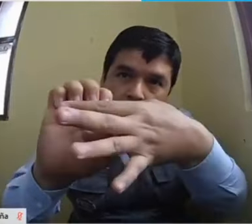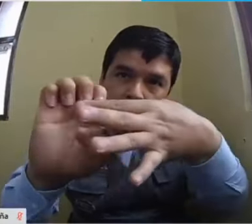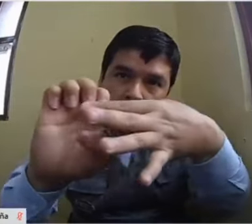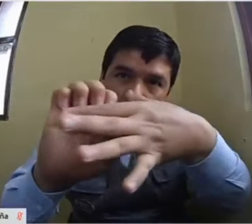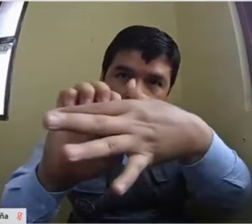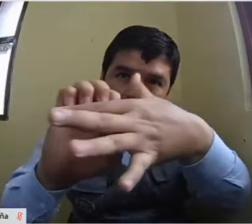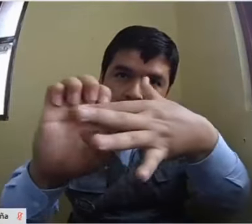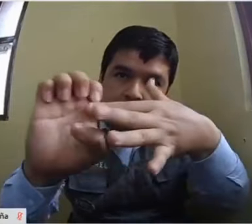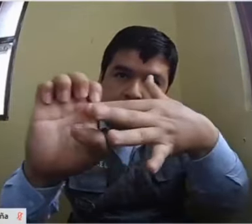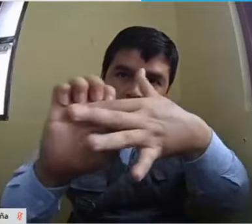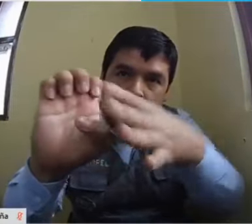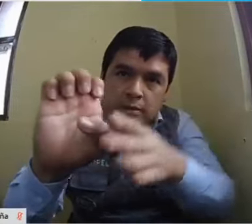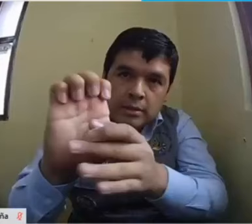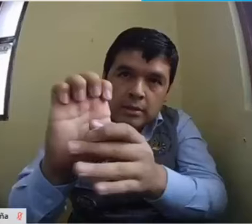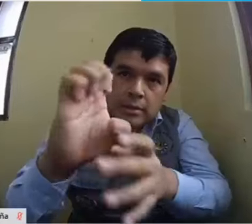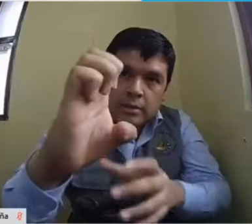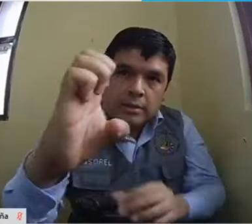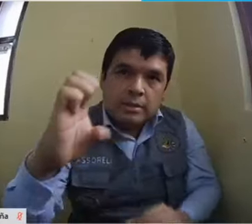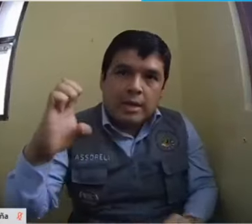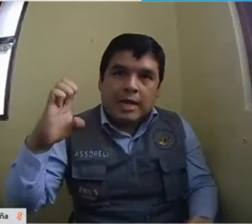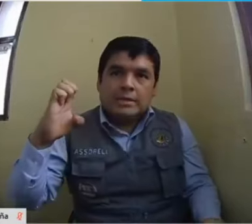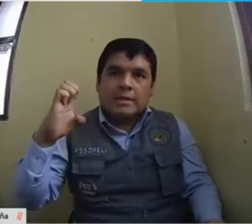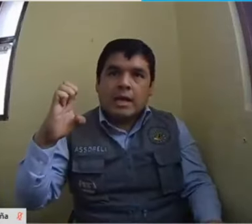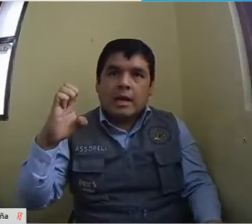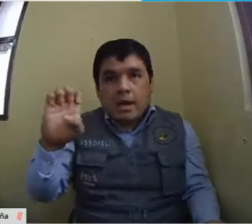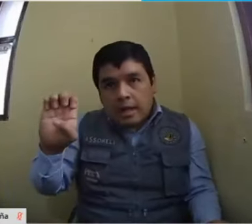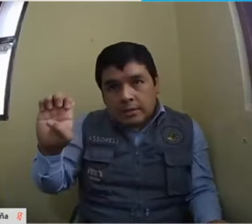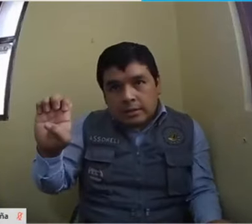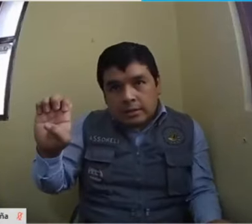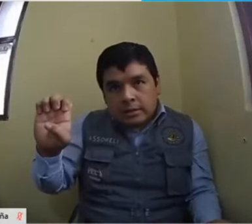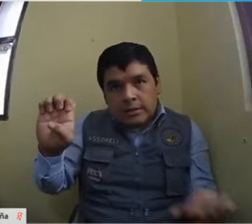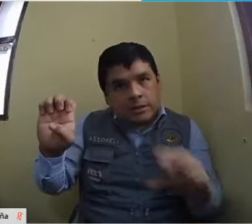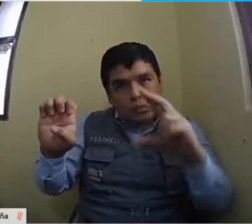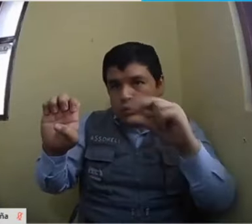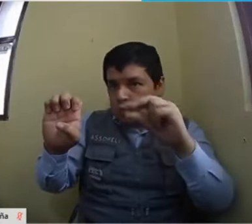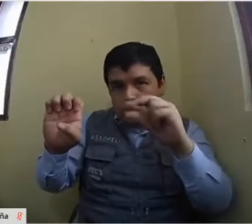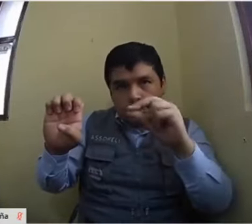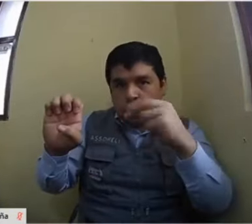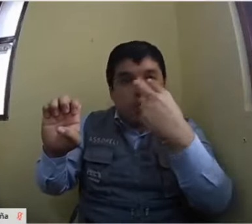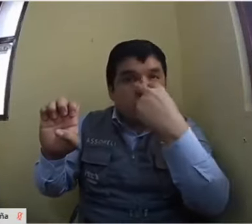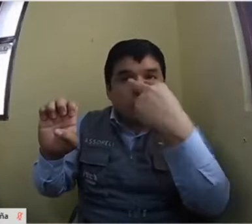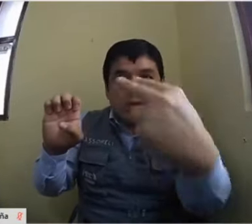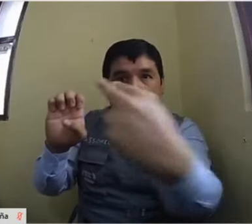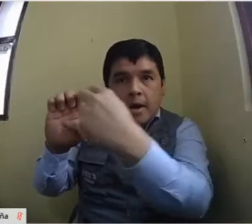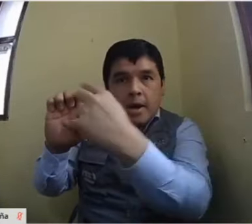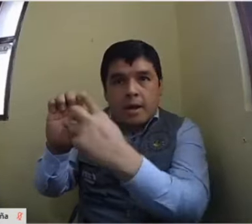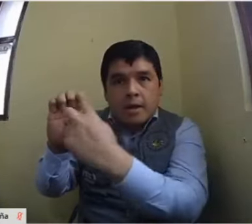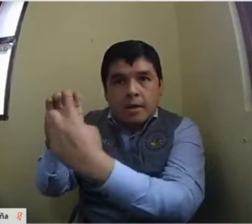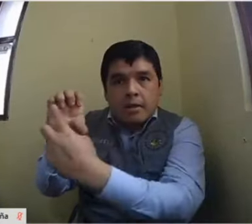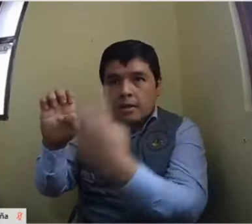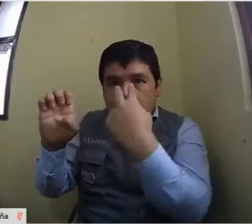ver de frente mejor, pero la seña se hace de perfil. La letra E.